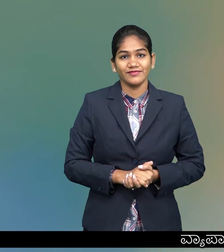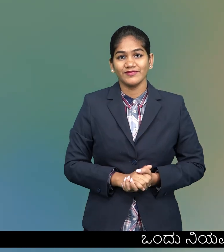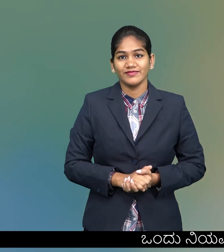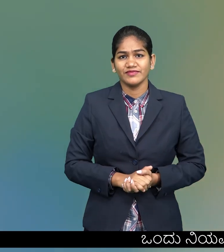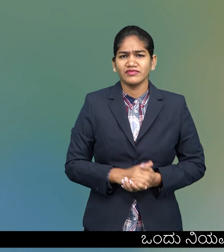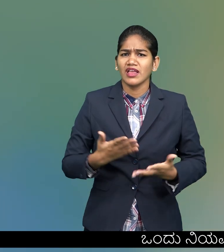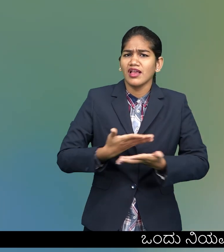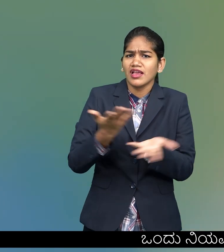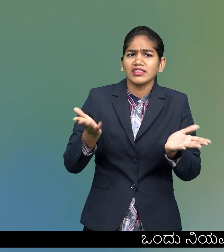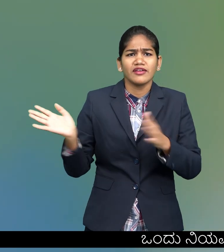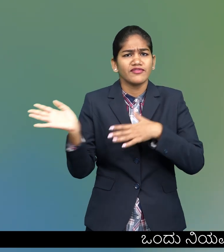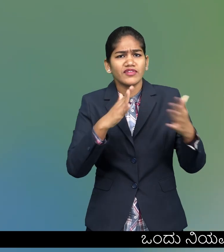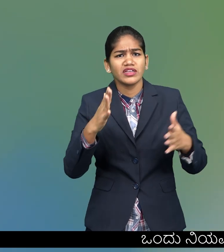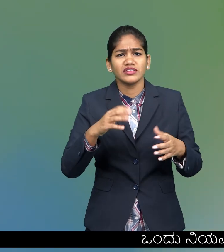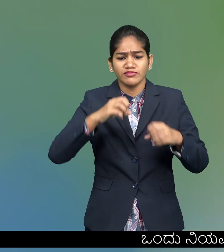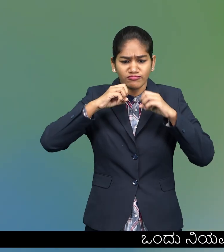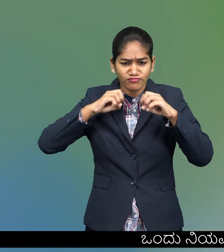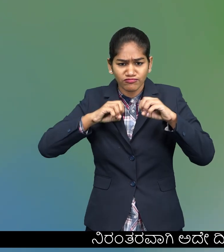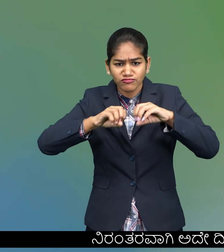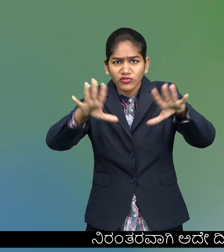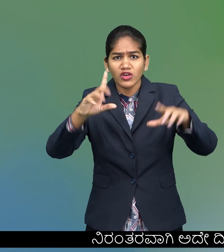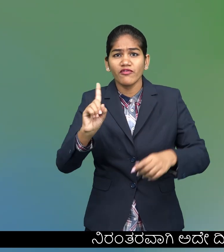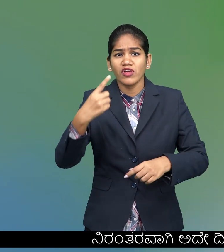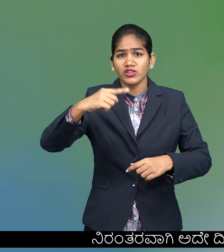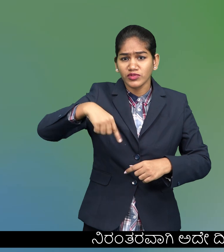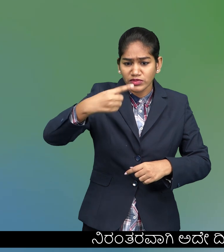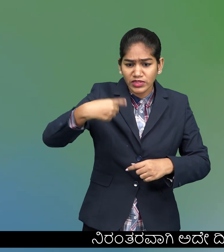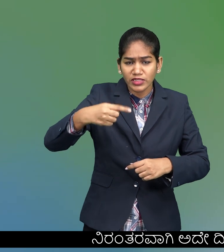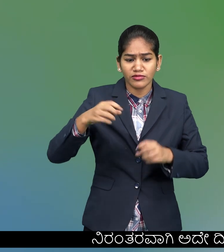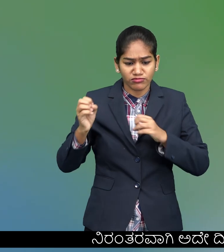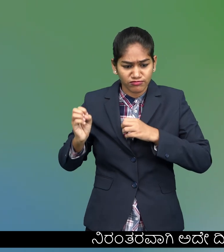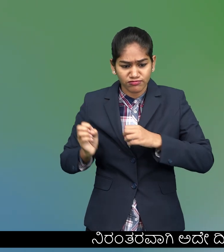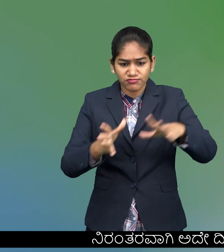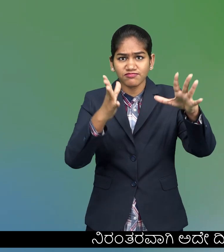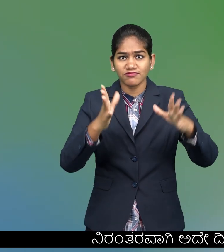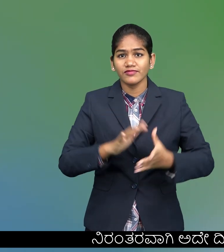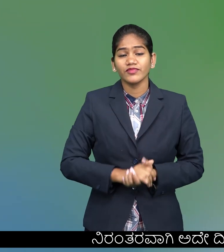ಒಂದು ನಿಯಮಿತ ಕೋರ್ಸ್ನಲ್ಲಿ ಅಥವಾ ನಿರಂತರವಾಗಿ ಅದೇ ದಿಕ್ಕಿನಲ್ಲಿ ಬೀಸುವ ಯಾವುದೇ ಗಾಳಿ.